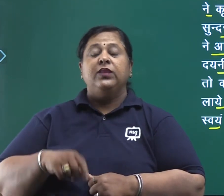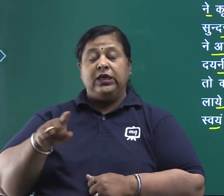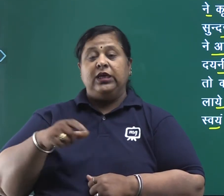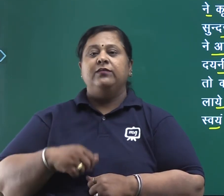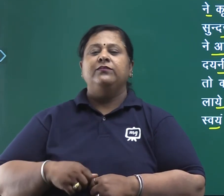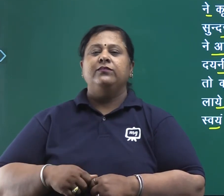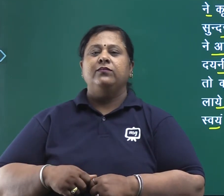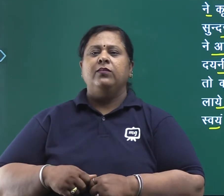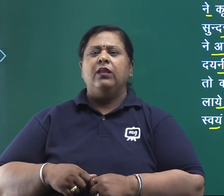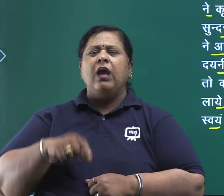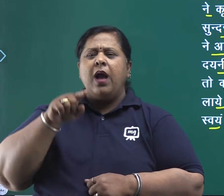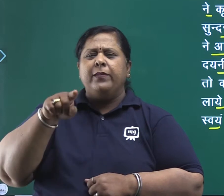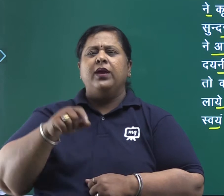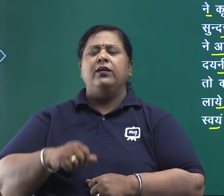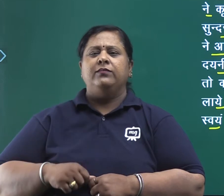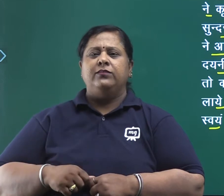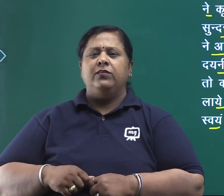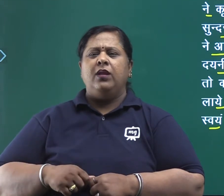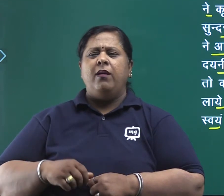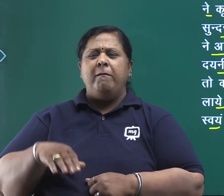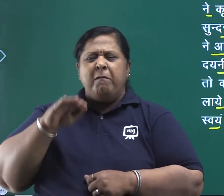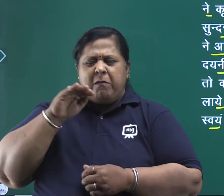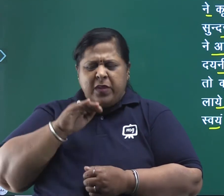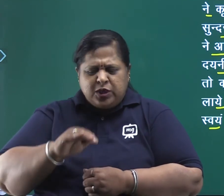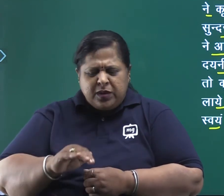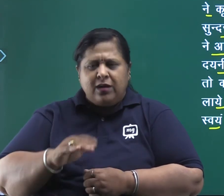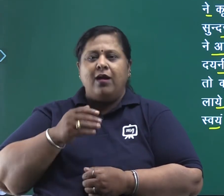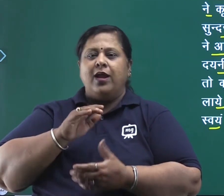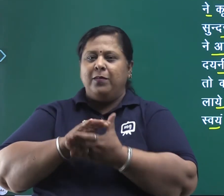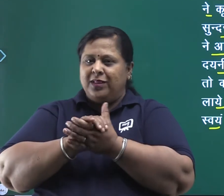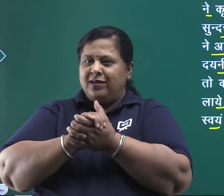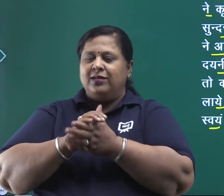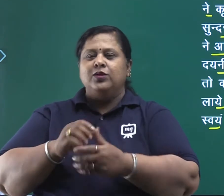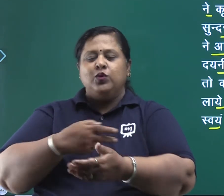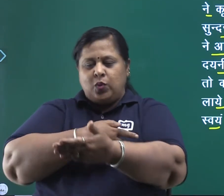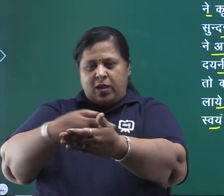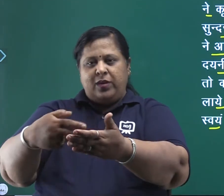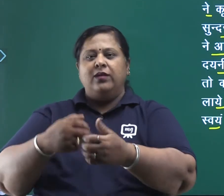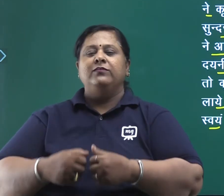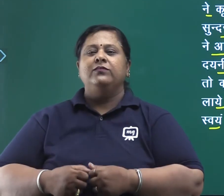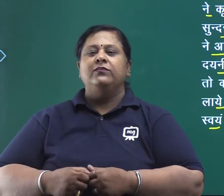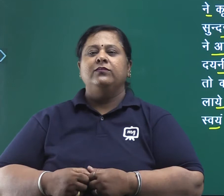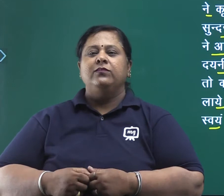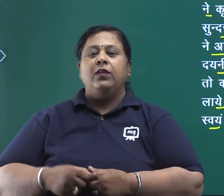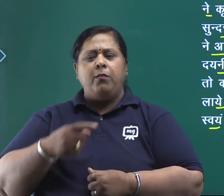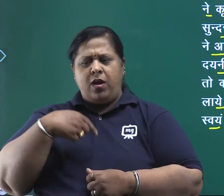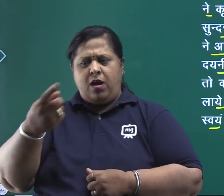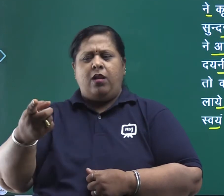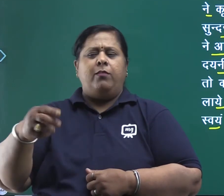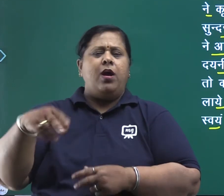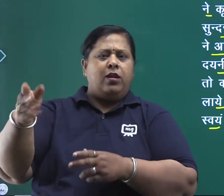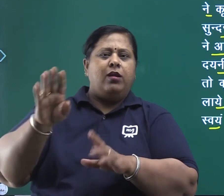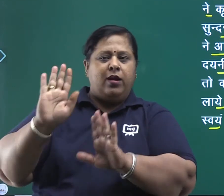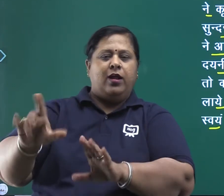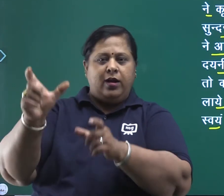कि आपके बचपन का मित्र सुदामा बाहर खड़ा